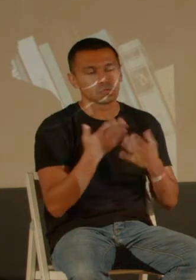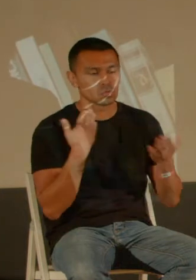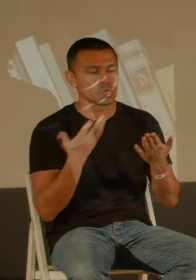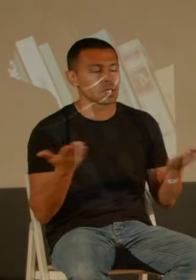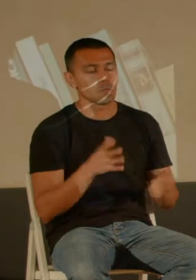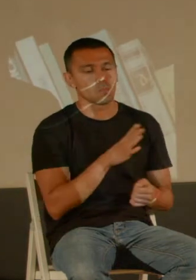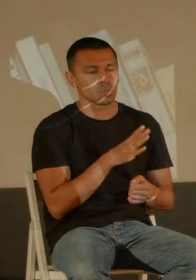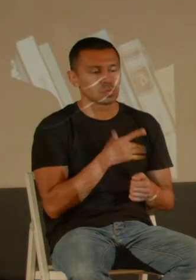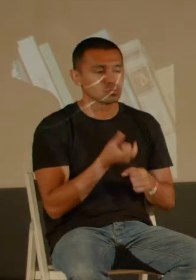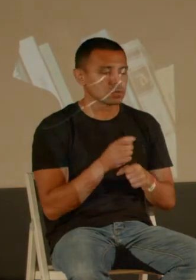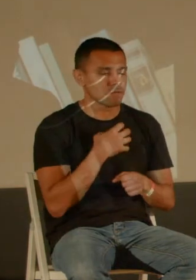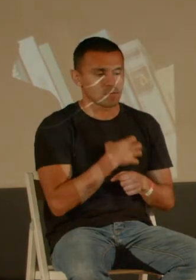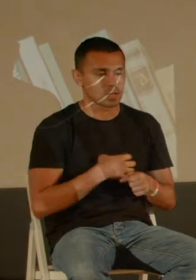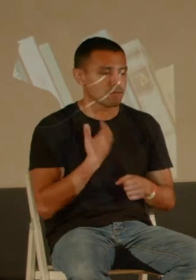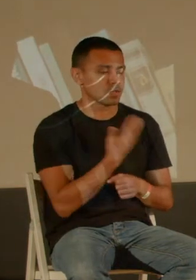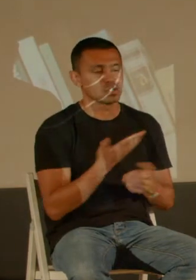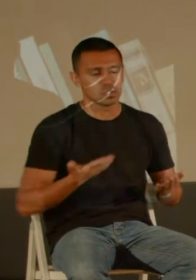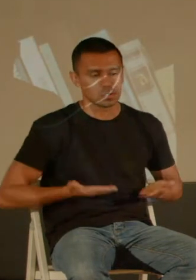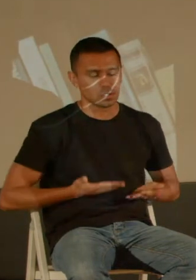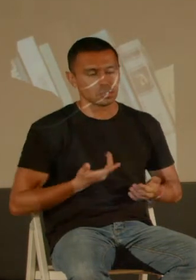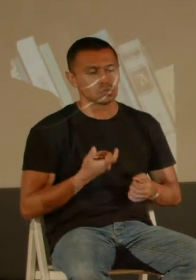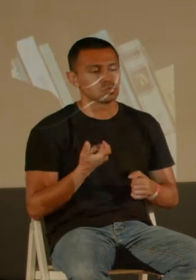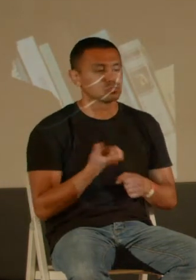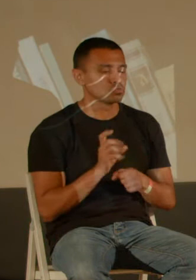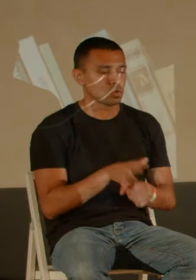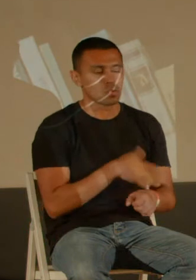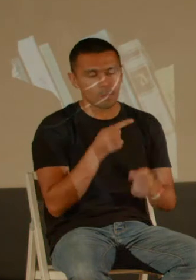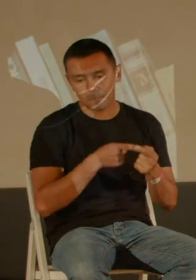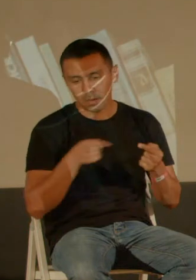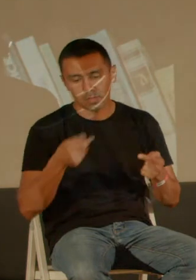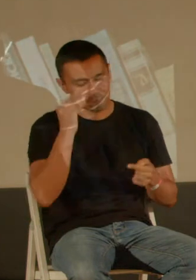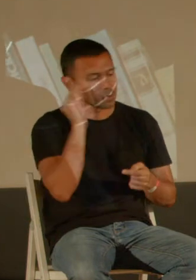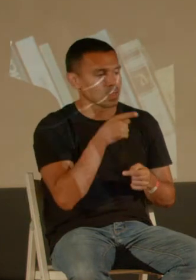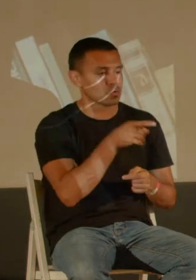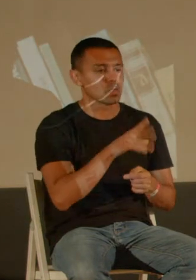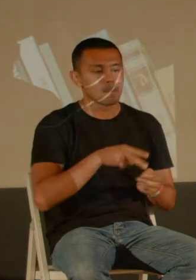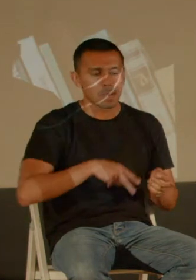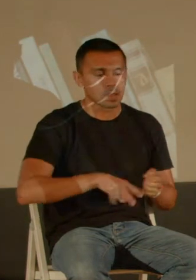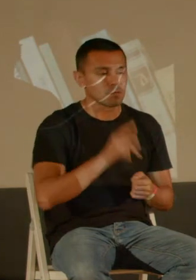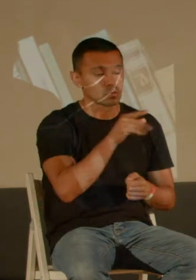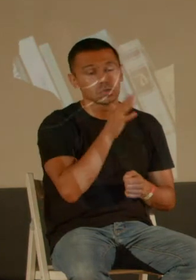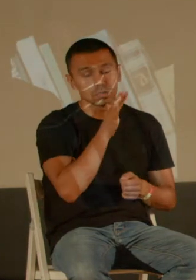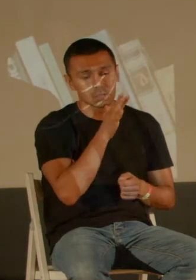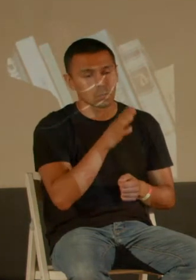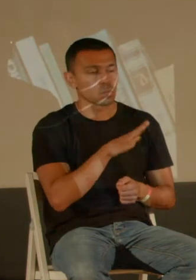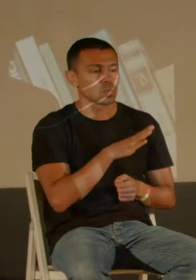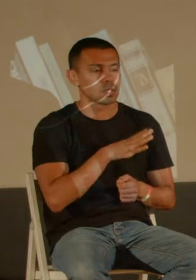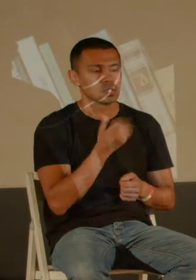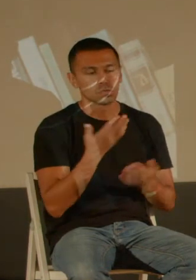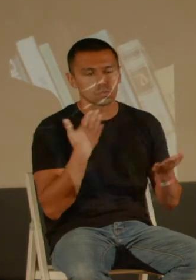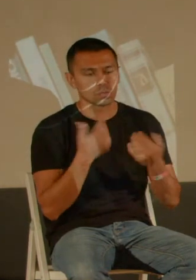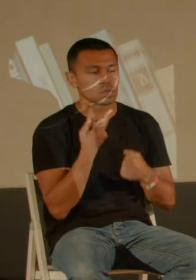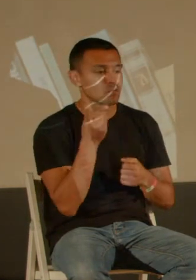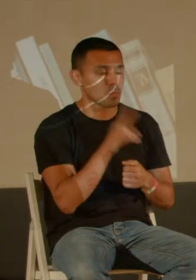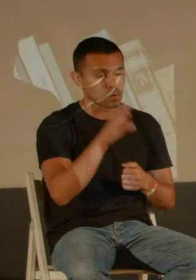стосунки, які були дуже важливі в її житті досить довгий період. Незважаючи на те, що в неї паралельно в той же час були ще стосунки